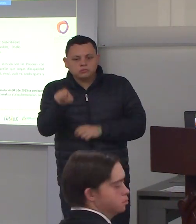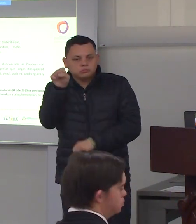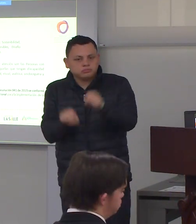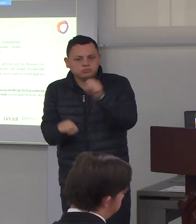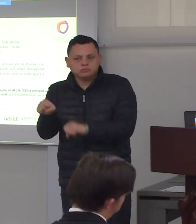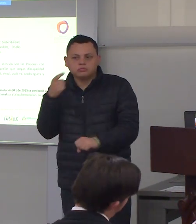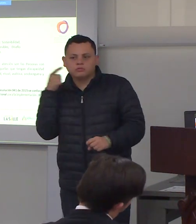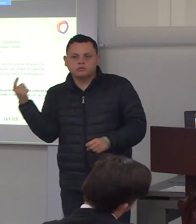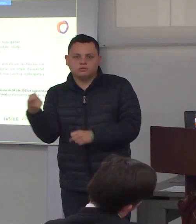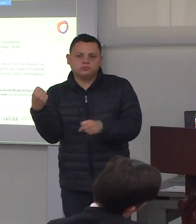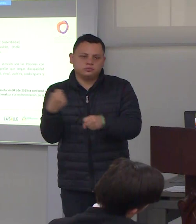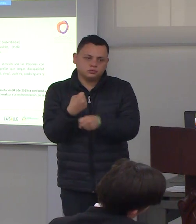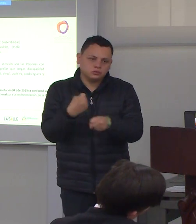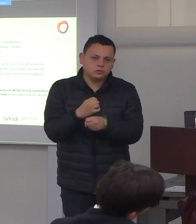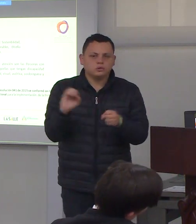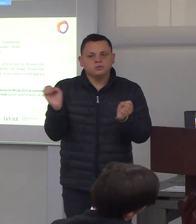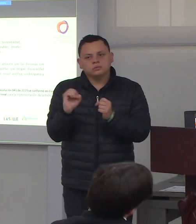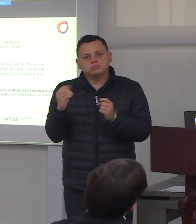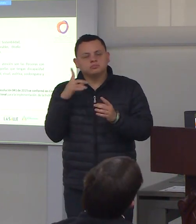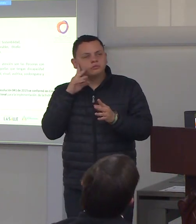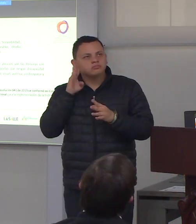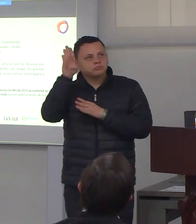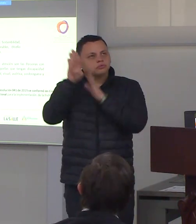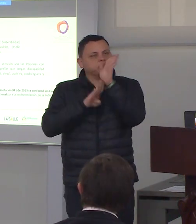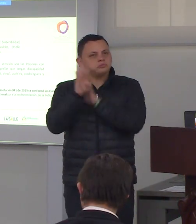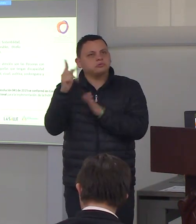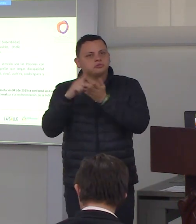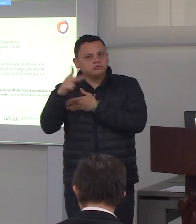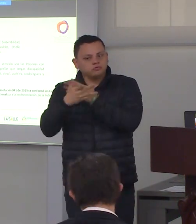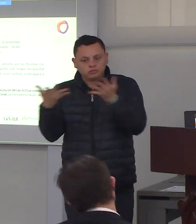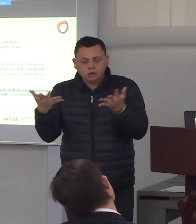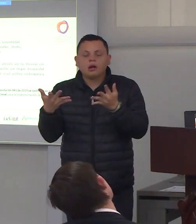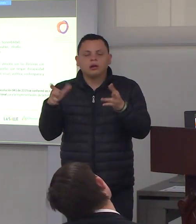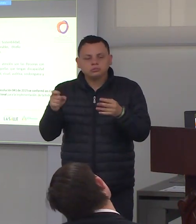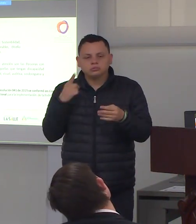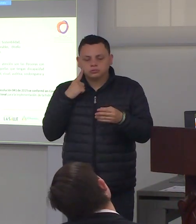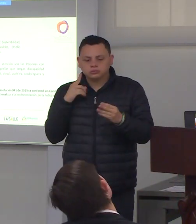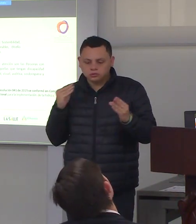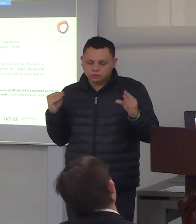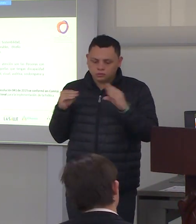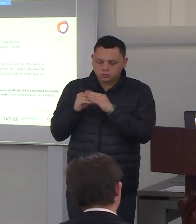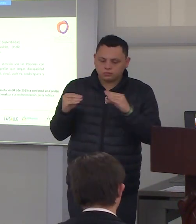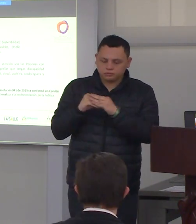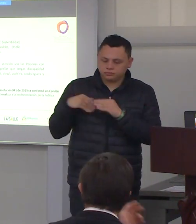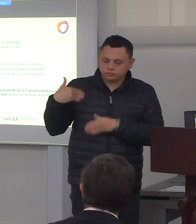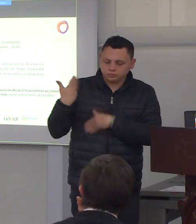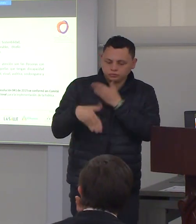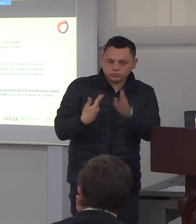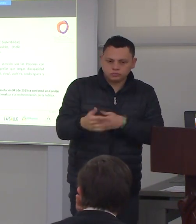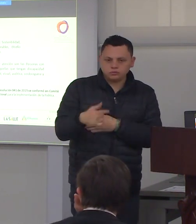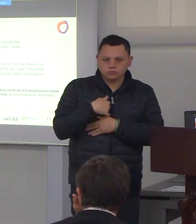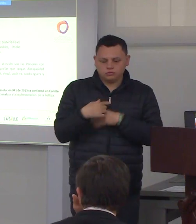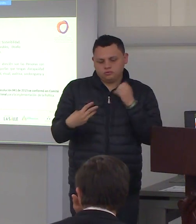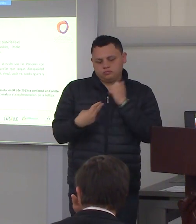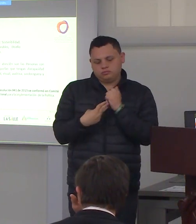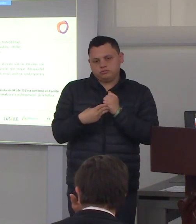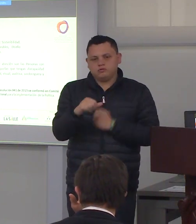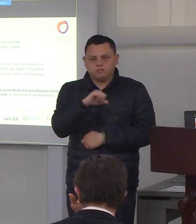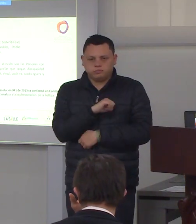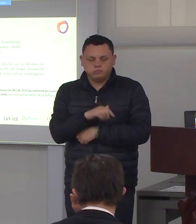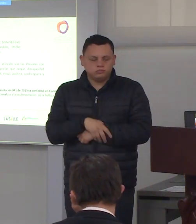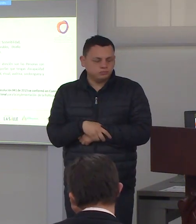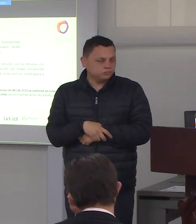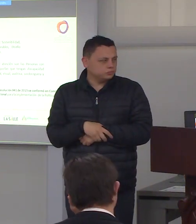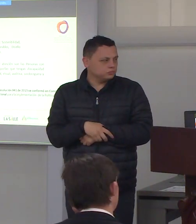buscadores de empleo, emprendedores. Entonces, la idea es ir ajustando cada uno de estos procesos que nosotros tenemos.